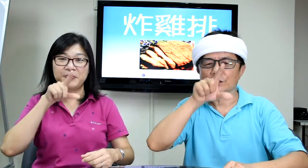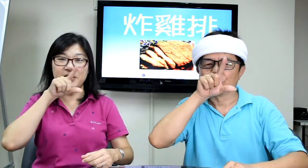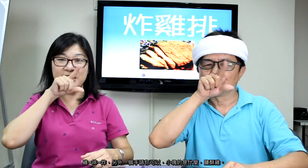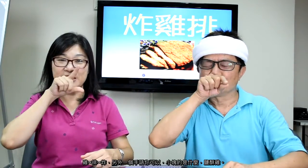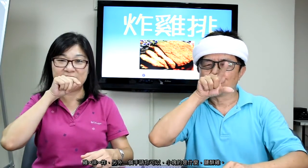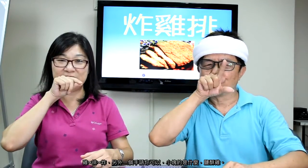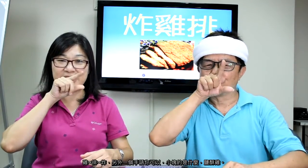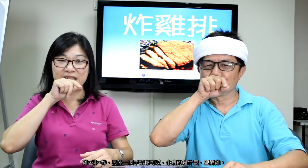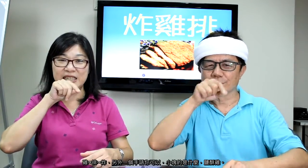鸡